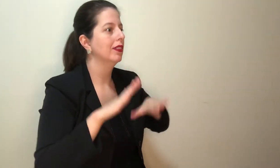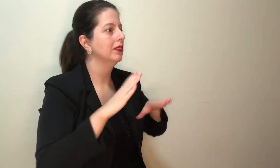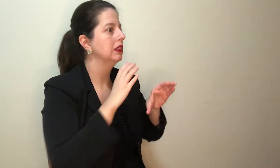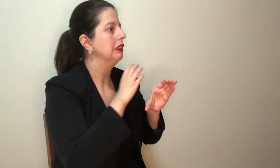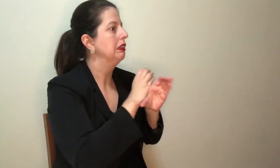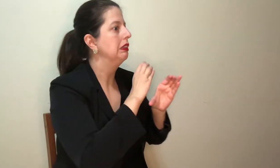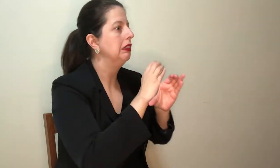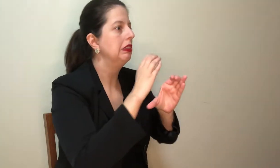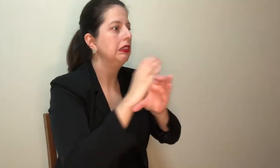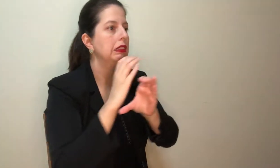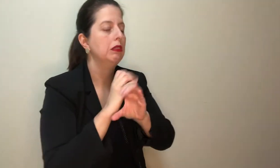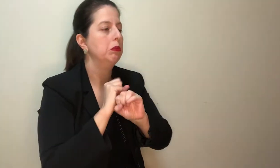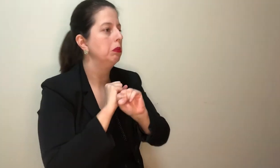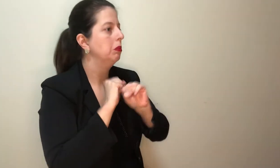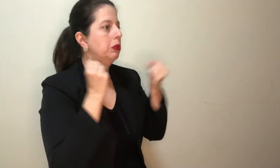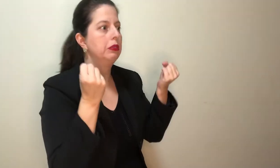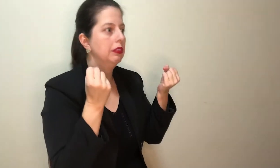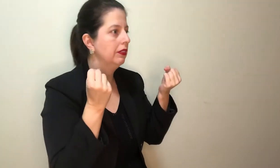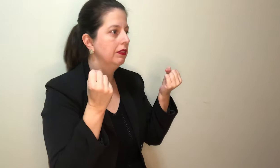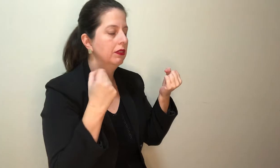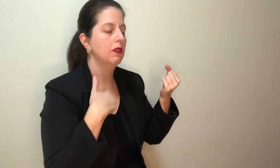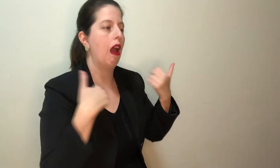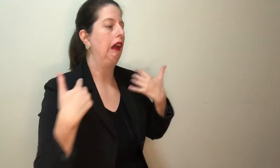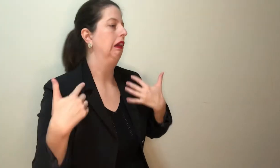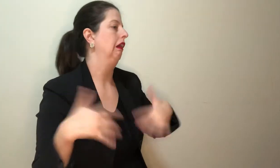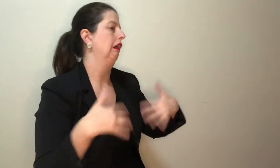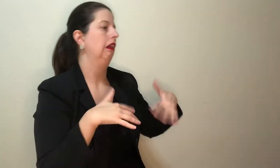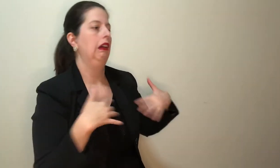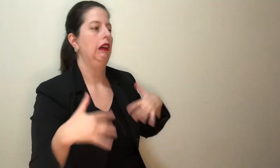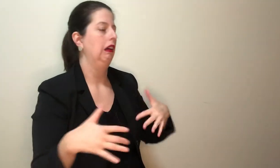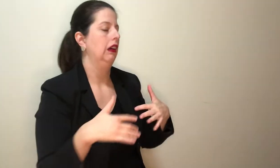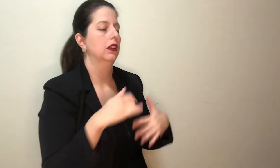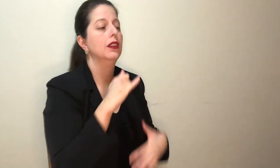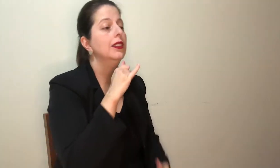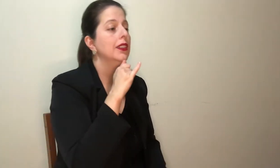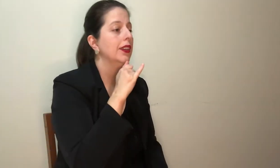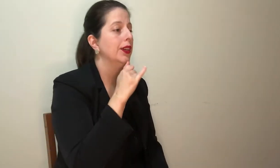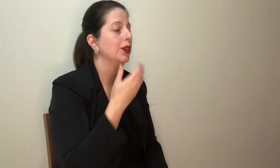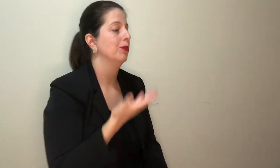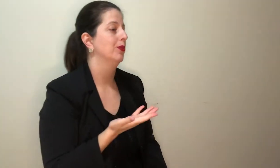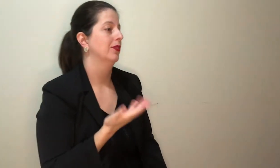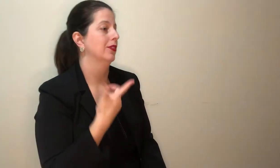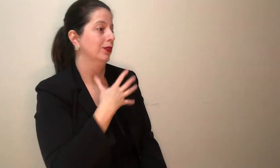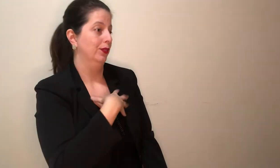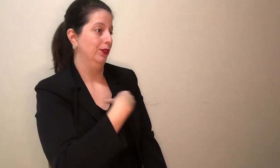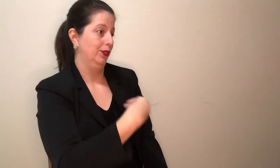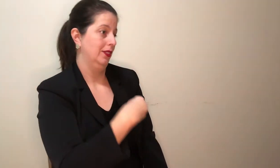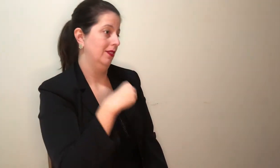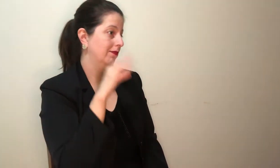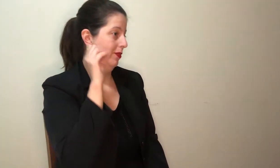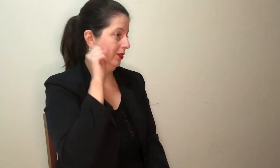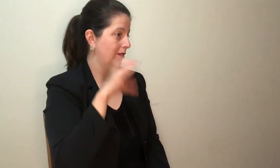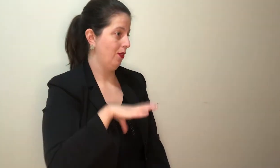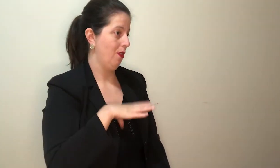alguns momentos em que essa comunicação é impossível. Por exemplo, o meu filho, que é